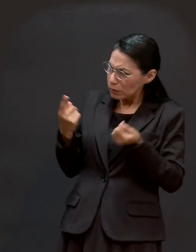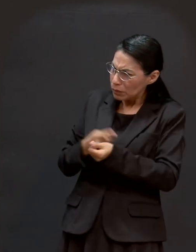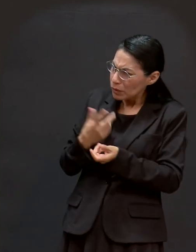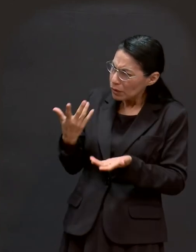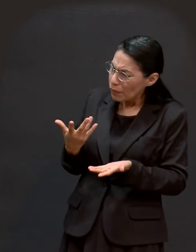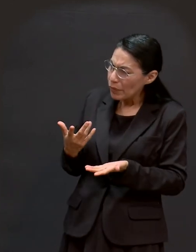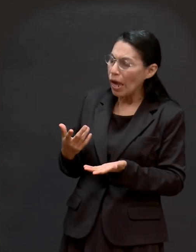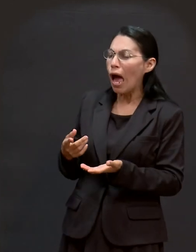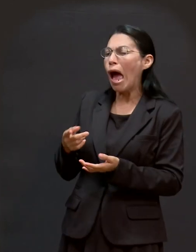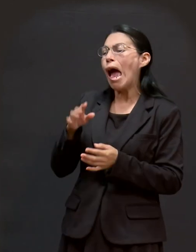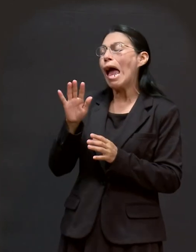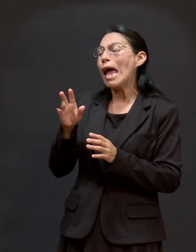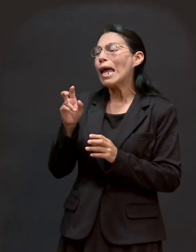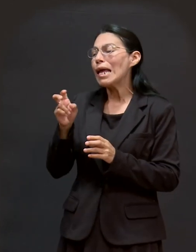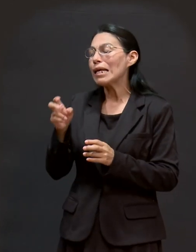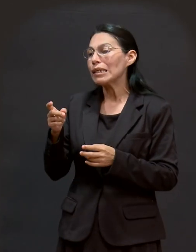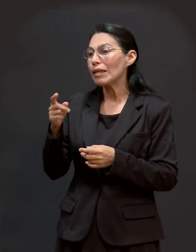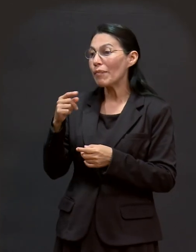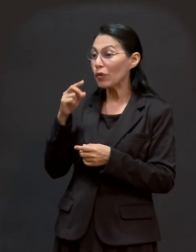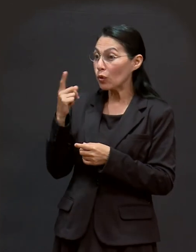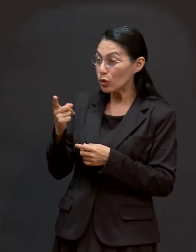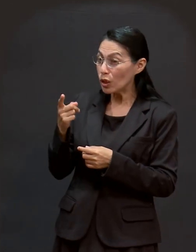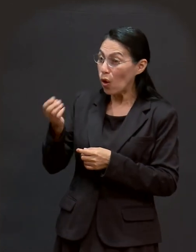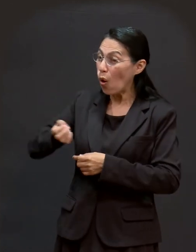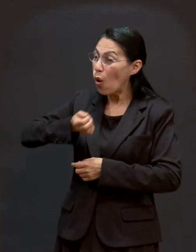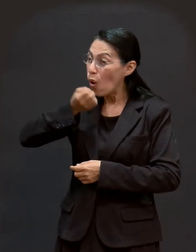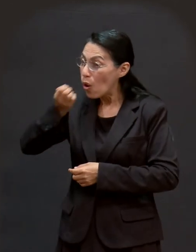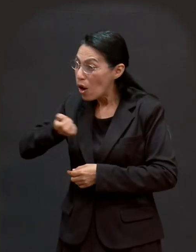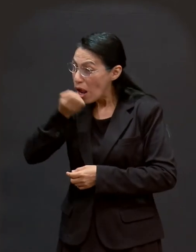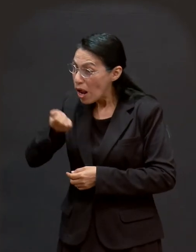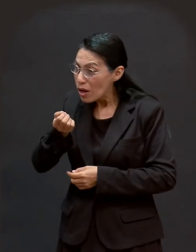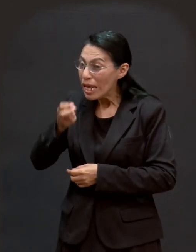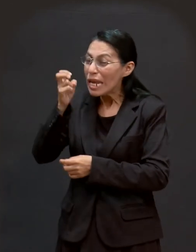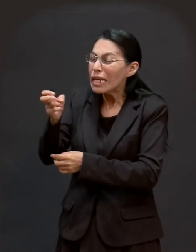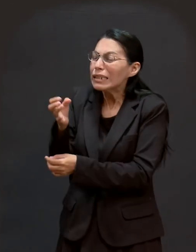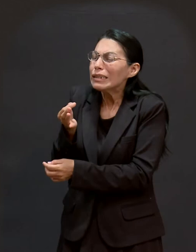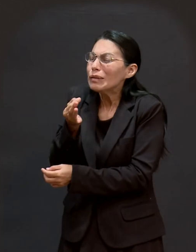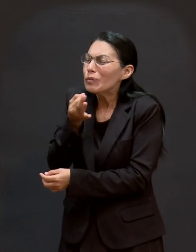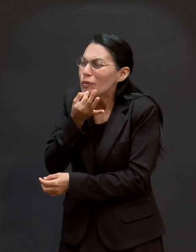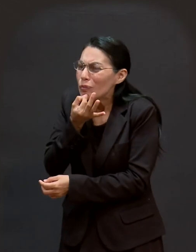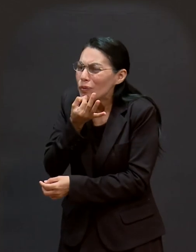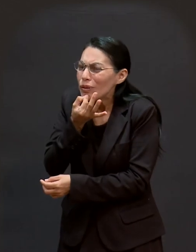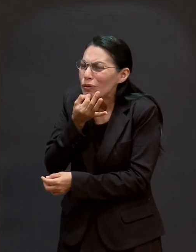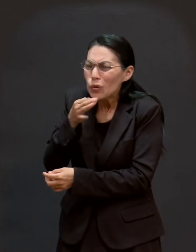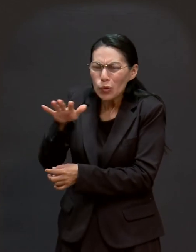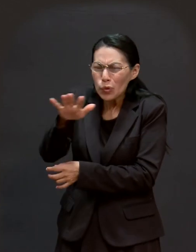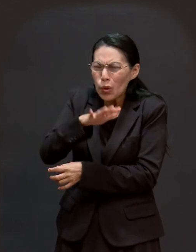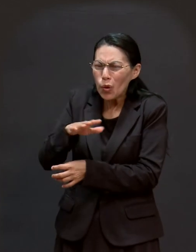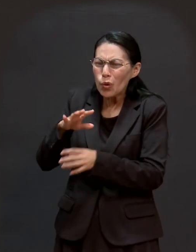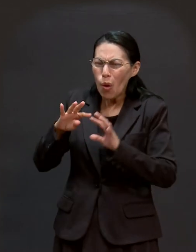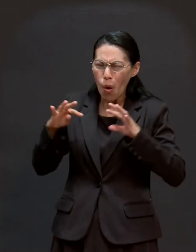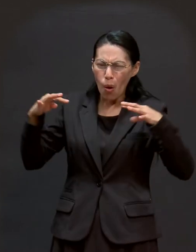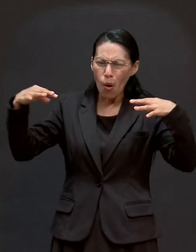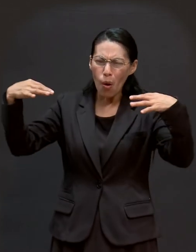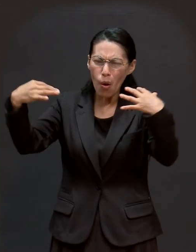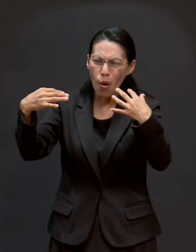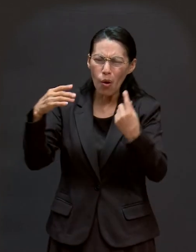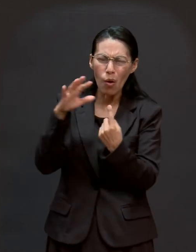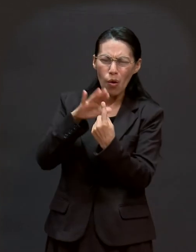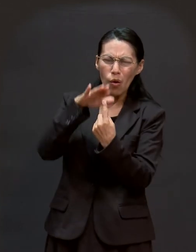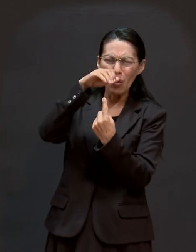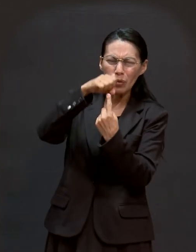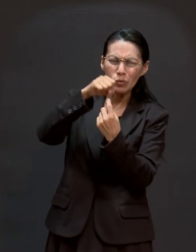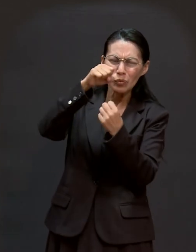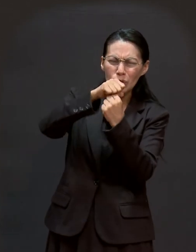momento en que ustedes me rodean rodearon y oraron aparecieron mi esposo y mi hijo los secuestradores los dejaron gloria y